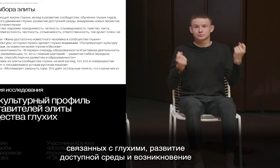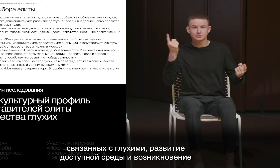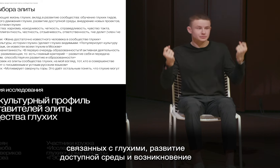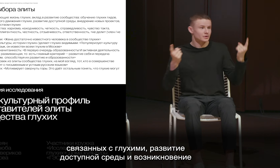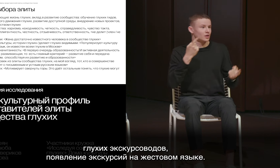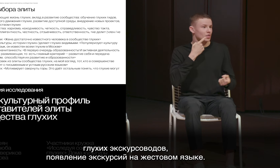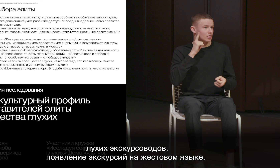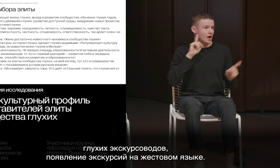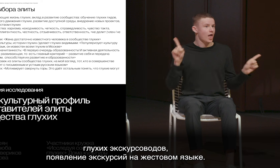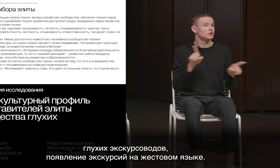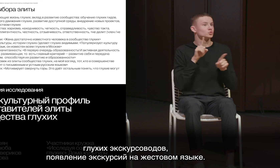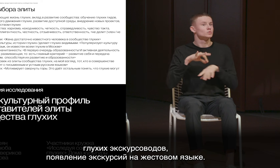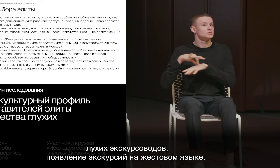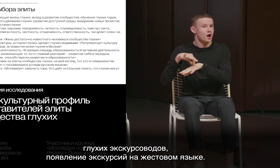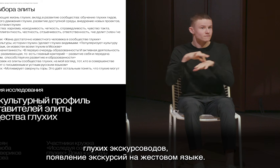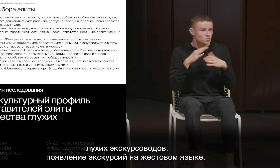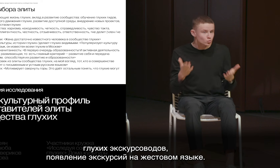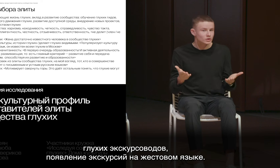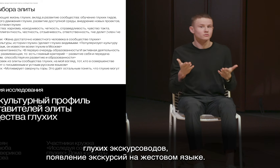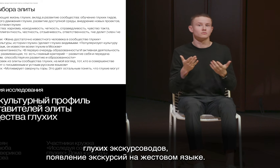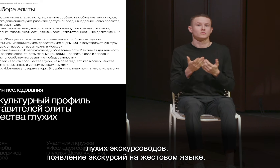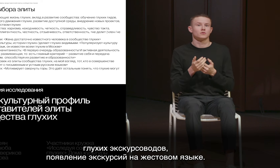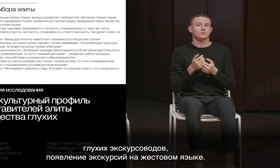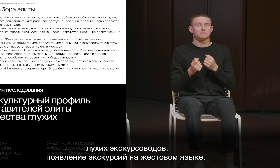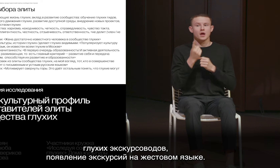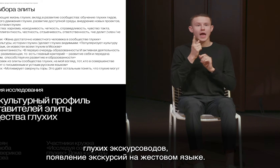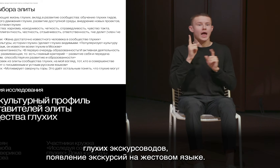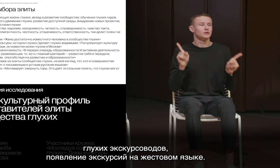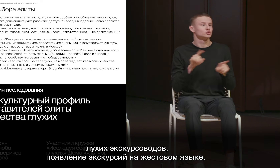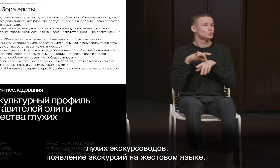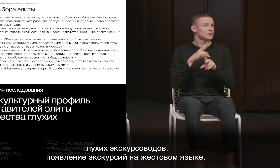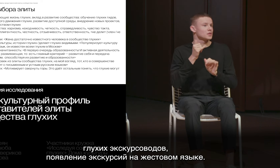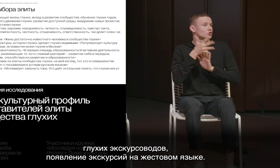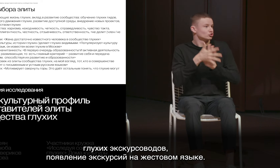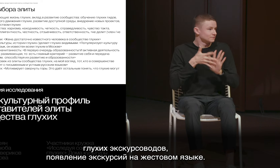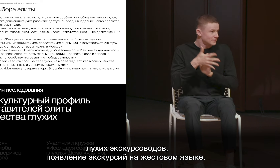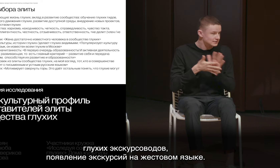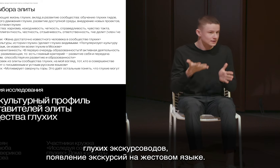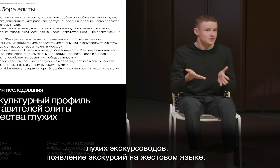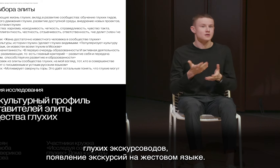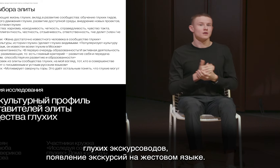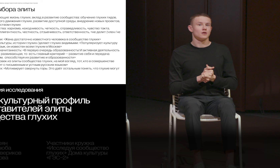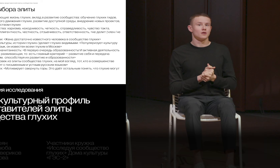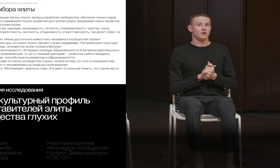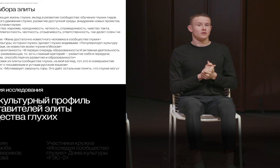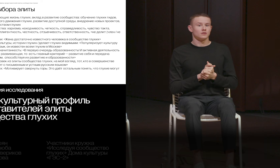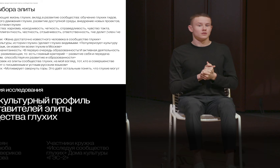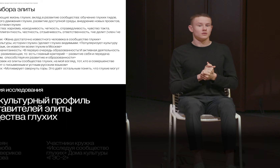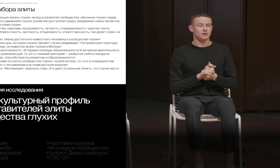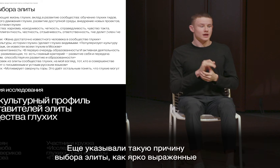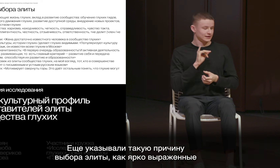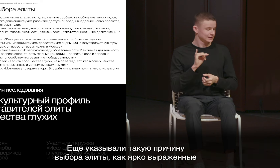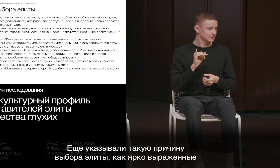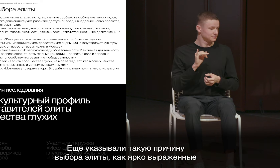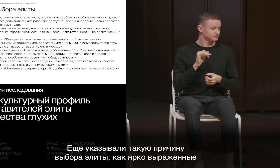среды и возникновение глухих экскурсоводов, как, например, либо введение в экскурсии на